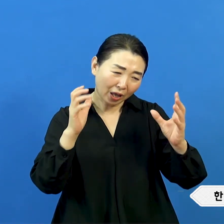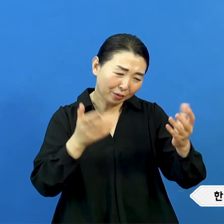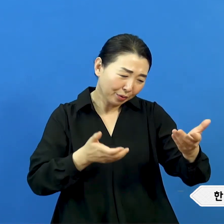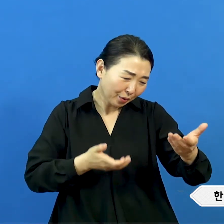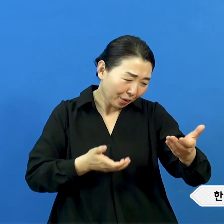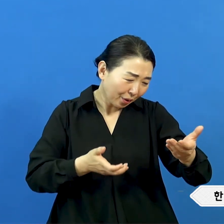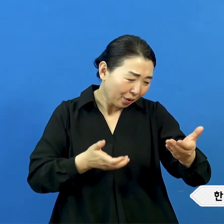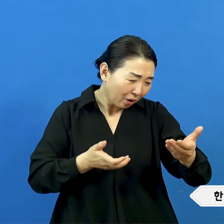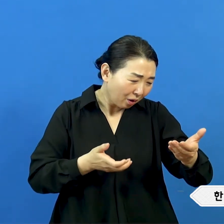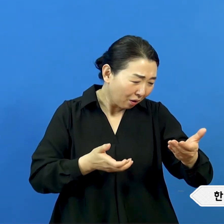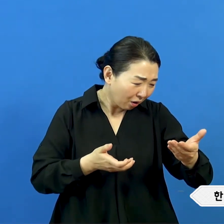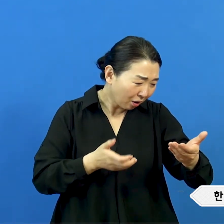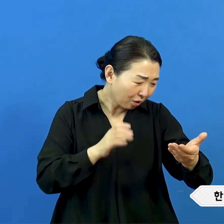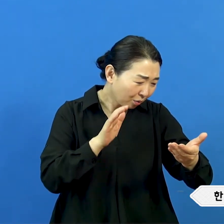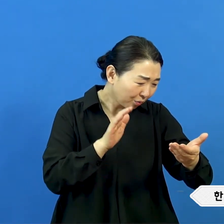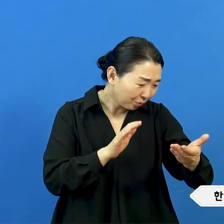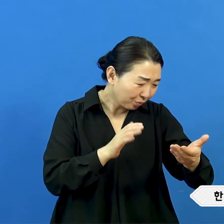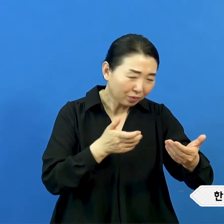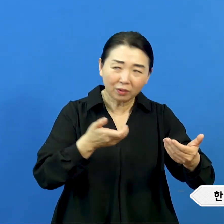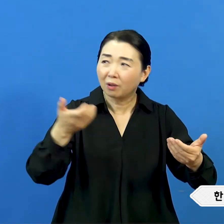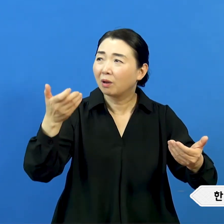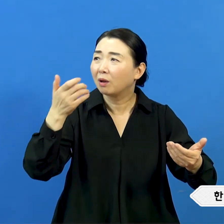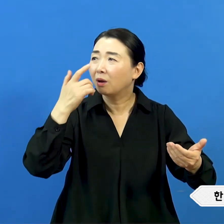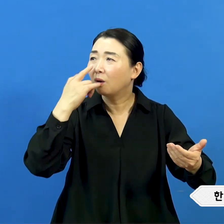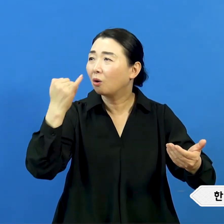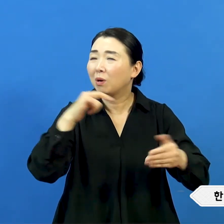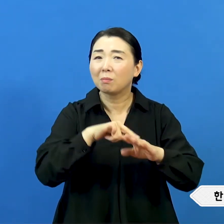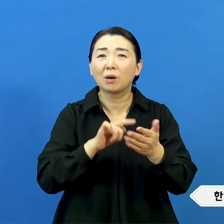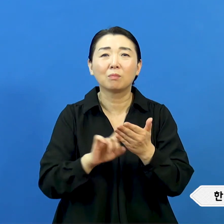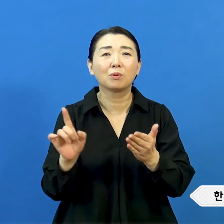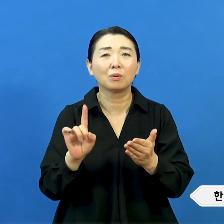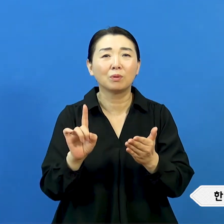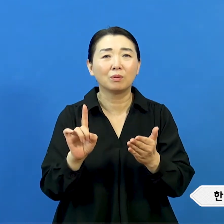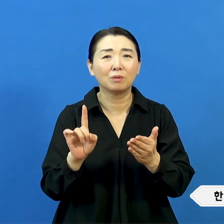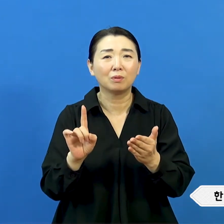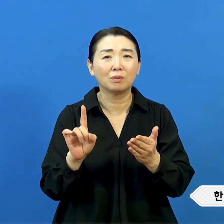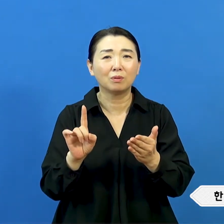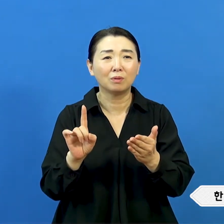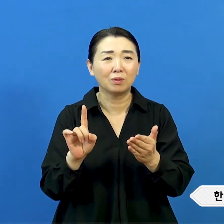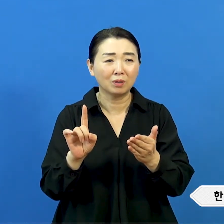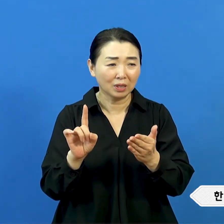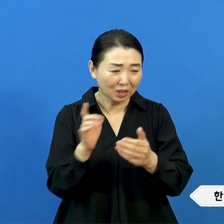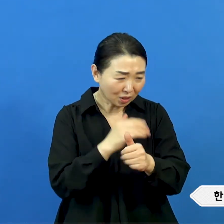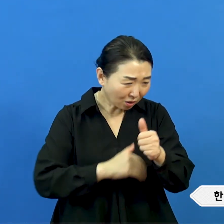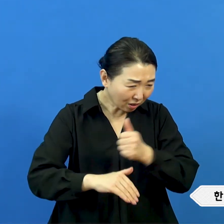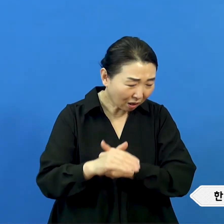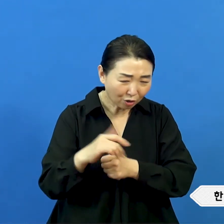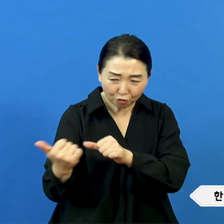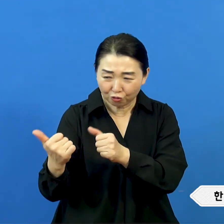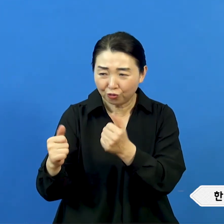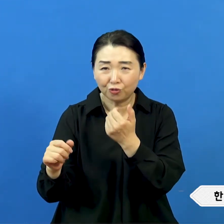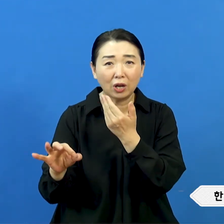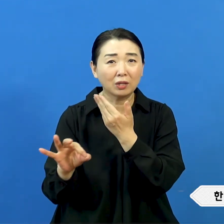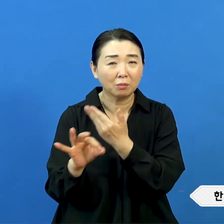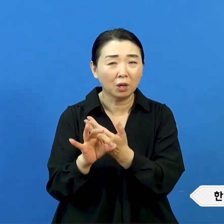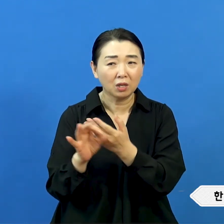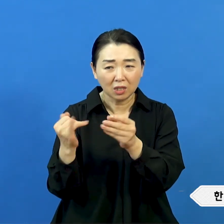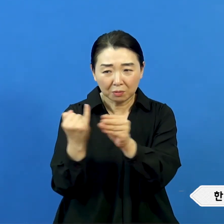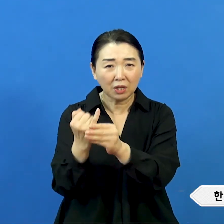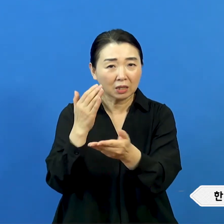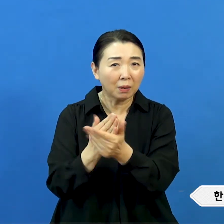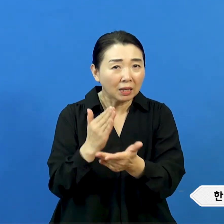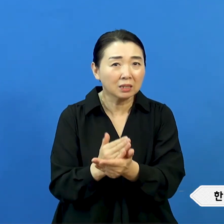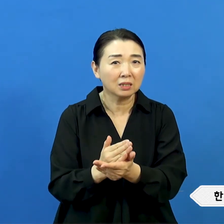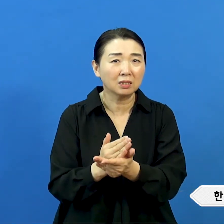어떻겠습니까? 그럴 바에 차라리 임신이 되지나 말지. 어떻게 그 아기를 얻었는데